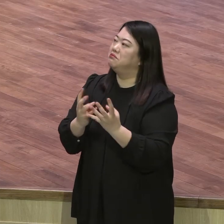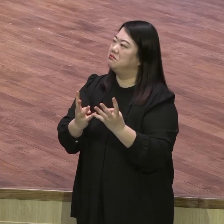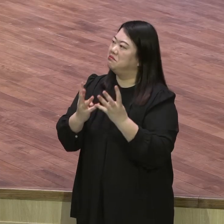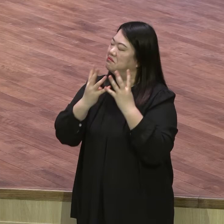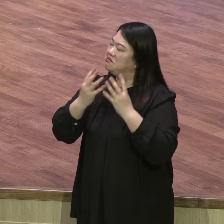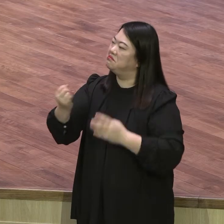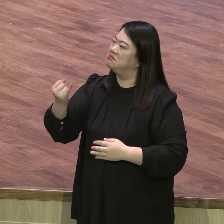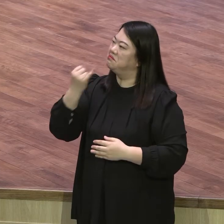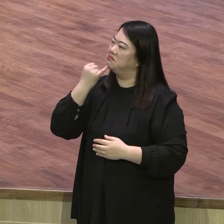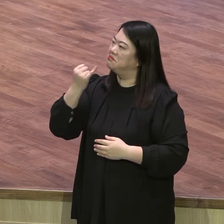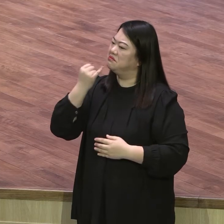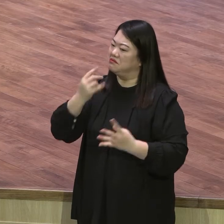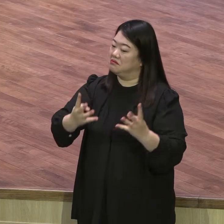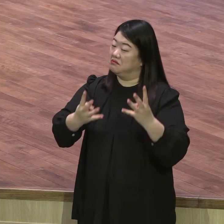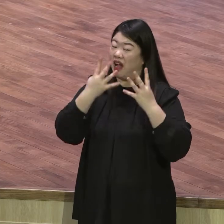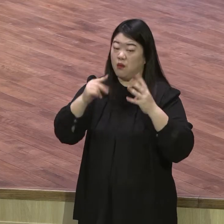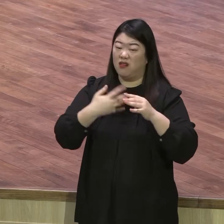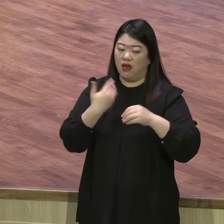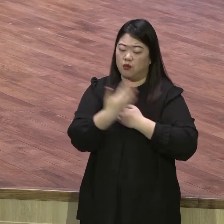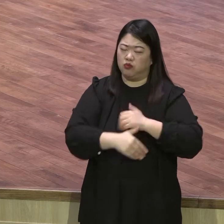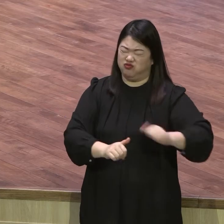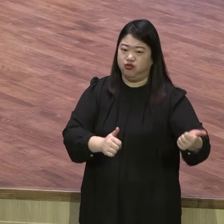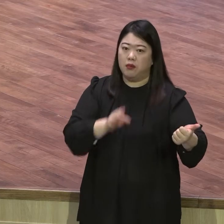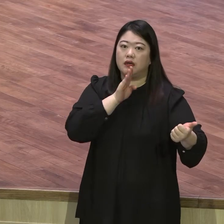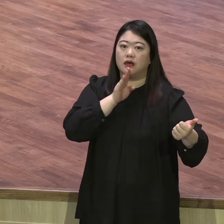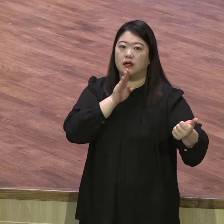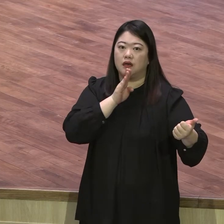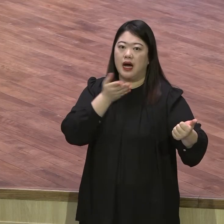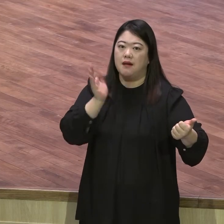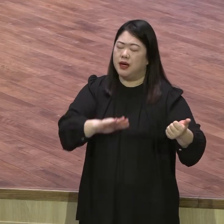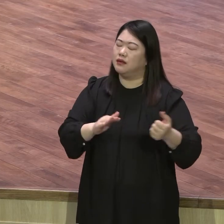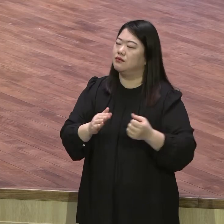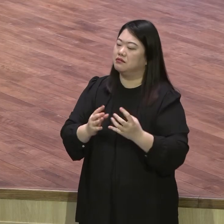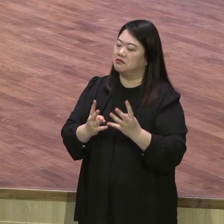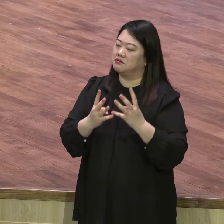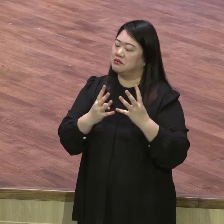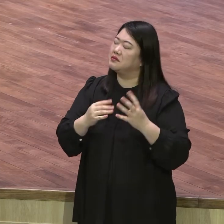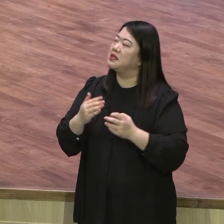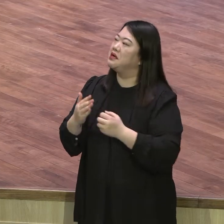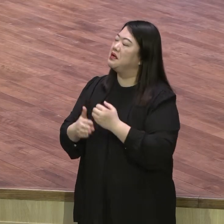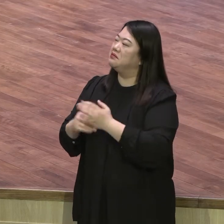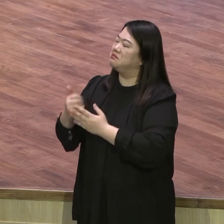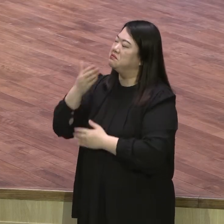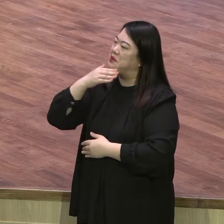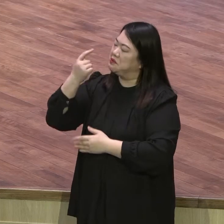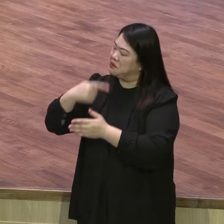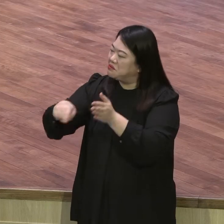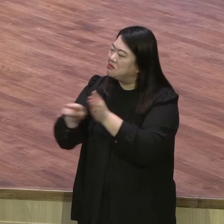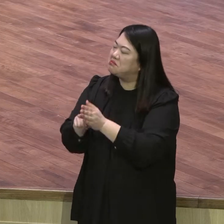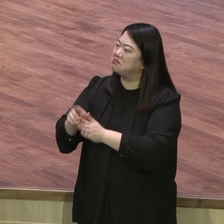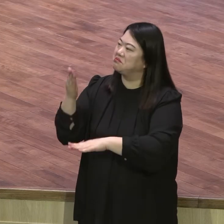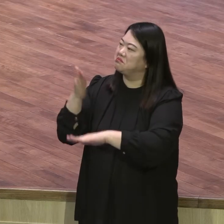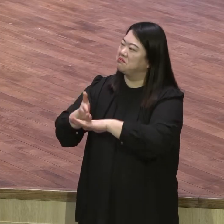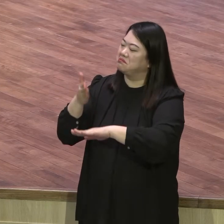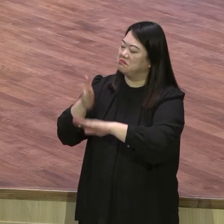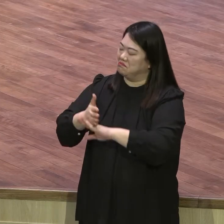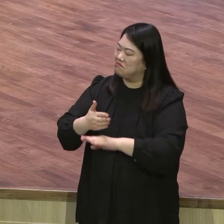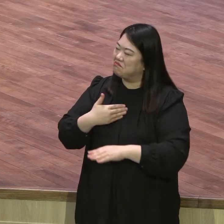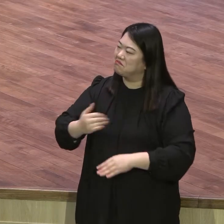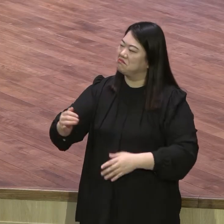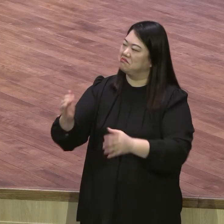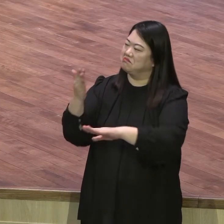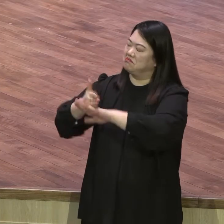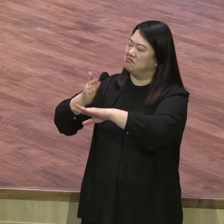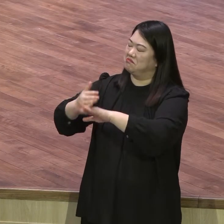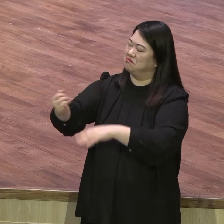가면 반 죽는데 그런데 그렇게 기도를 탁 하나님 감사합니다. 복음을 위해서 신앙생활 때문에 핍박하다니 감사합니다